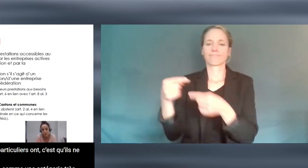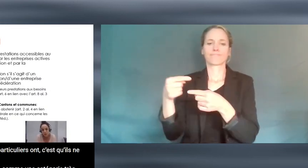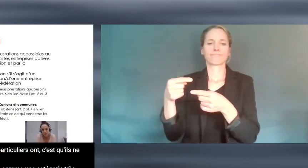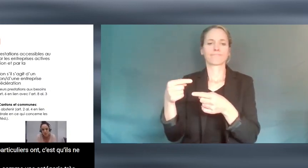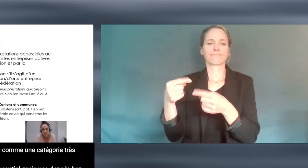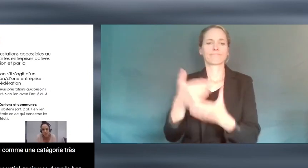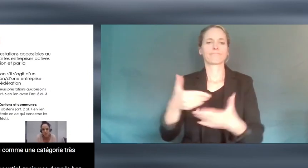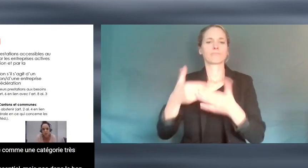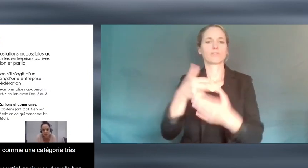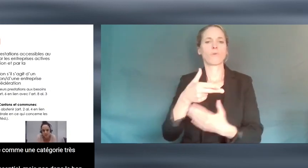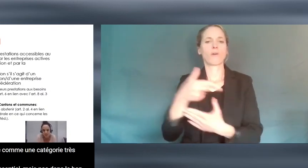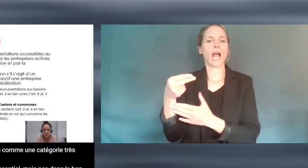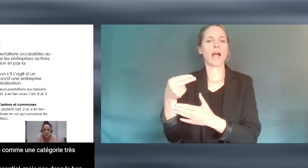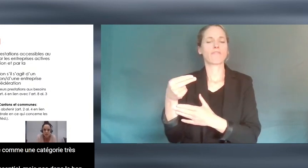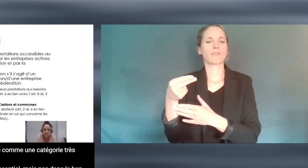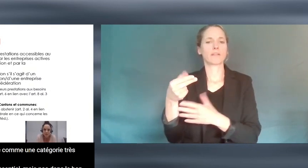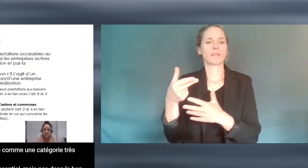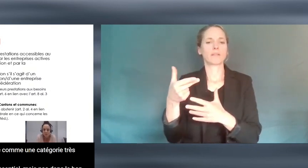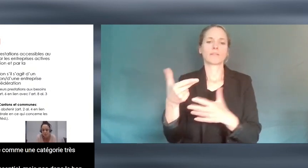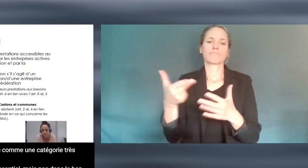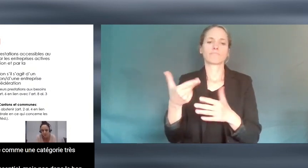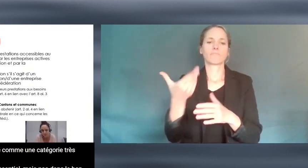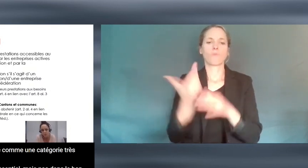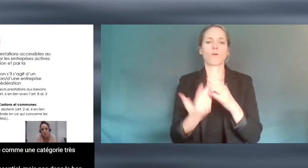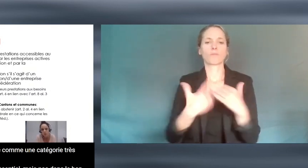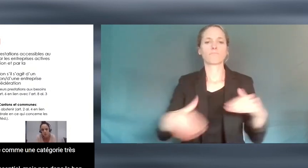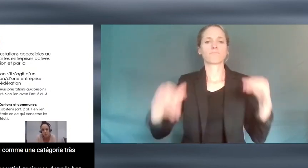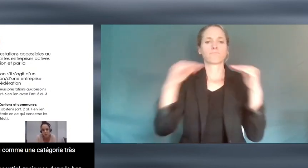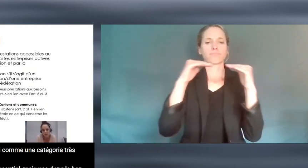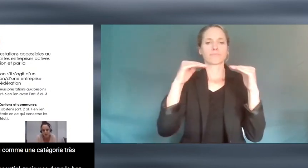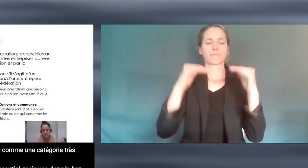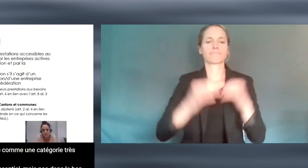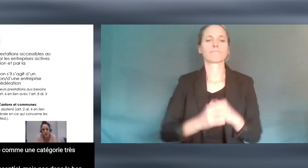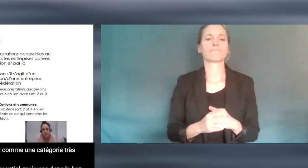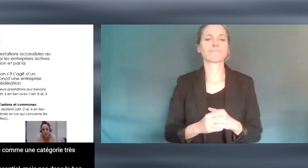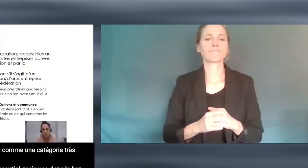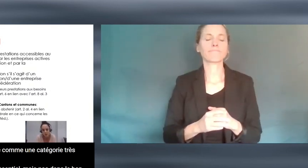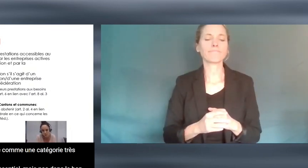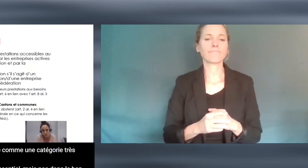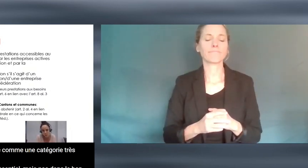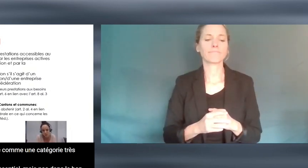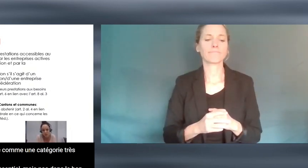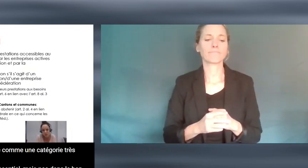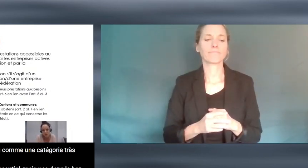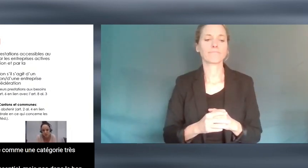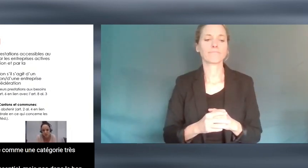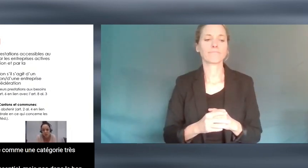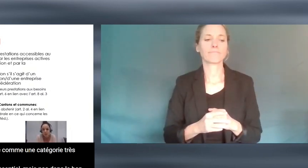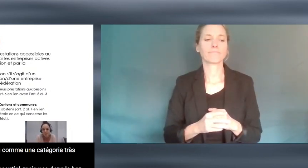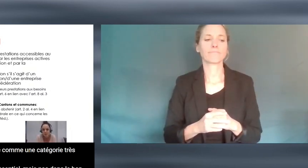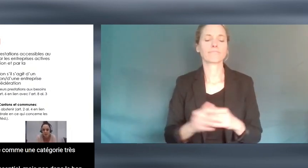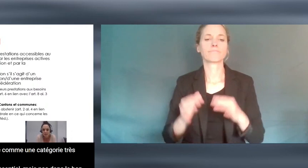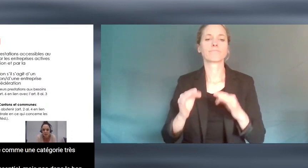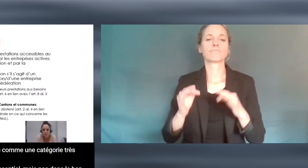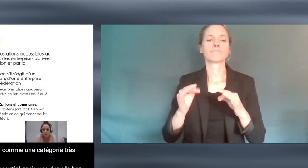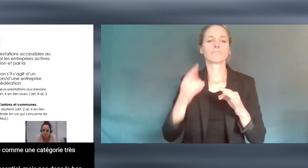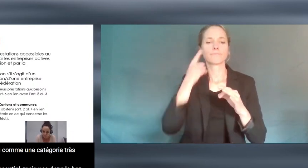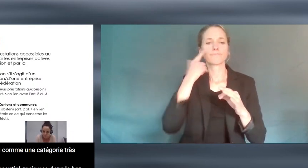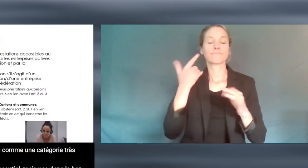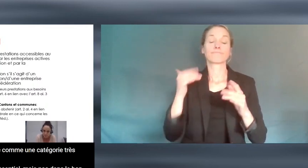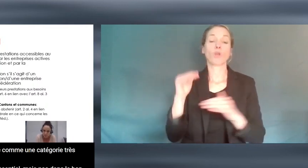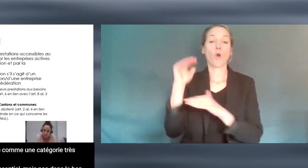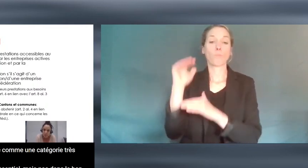même réduite à son essentiel, je vais le dire, mais pas vraiment dans le bon sens du terme, au niveau du degré de protection. C'est-à-dire